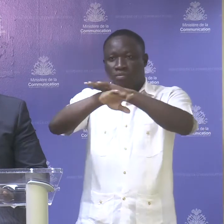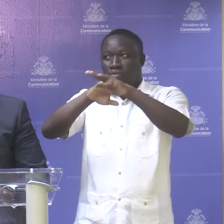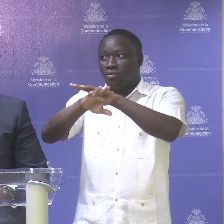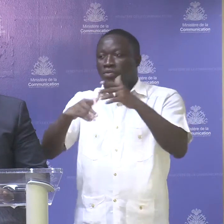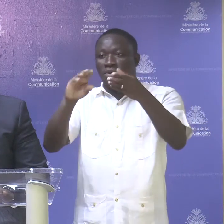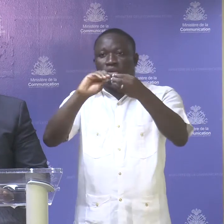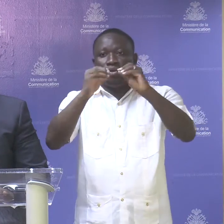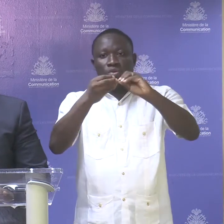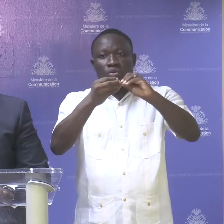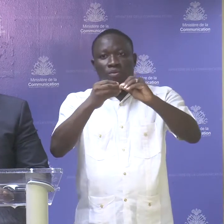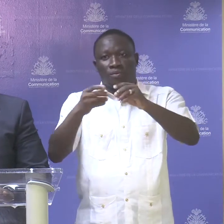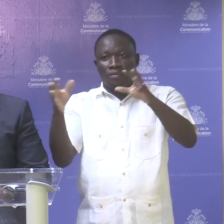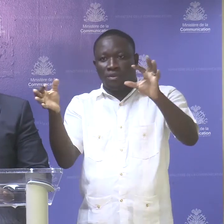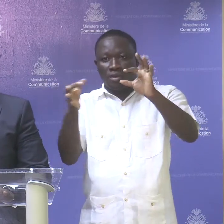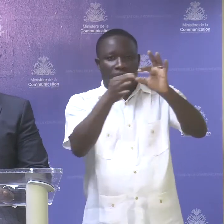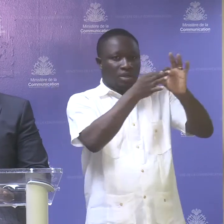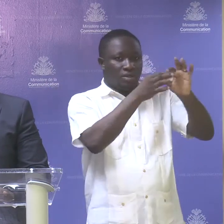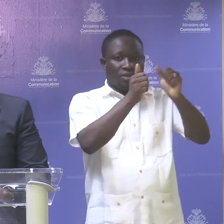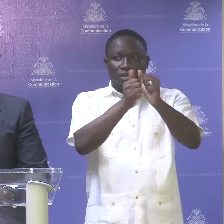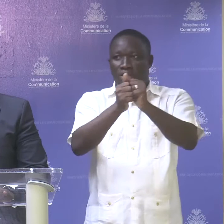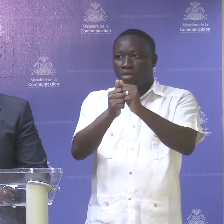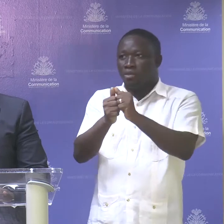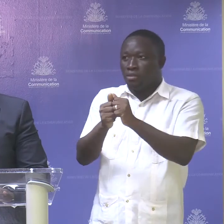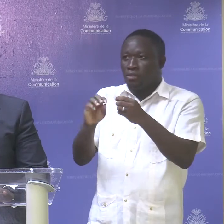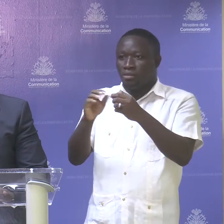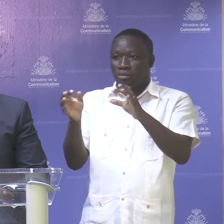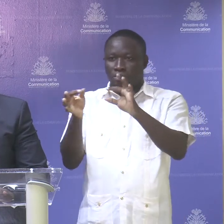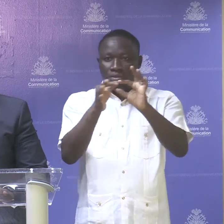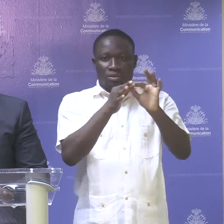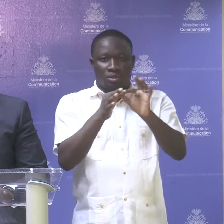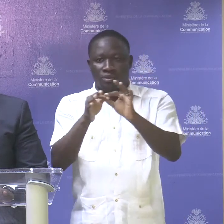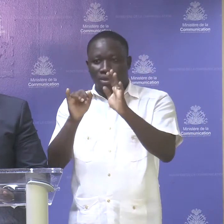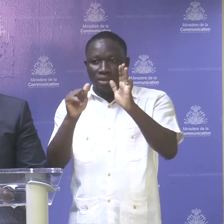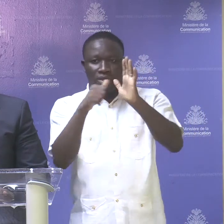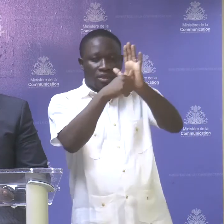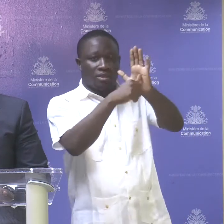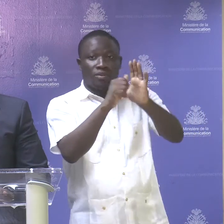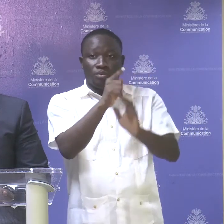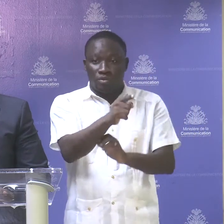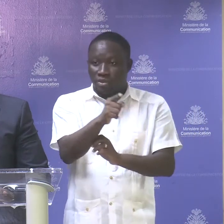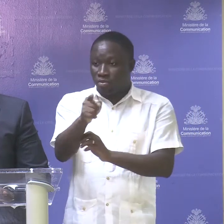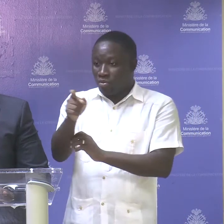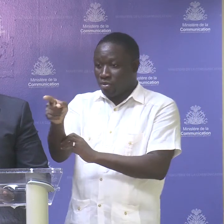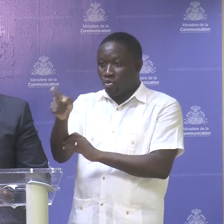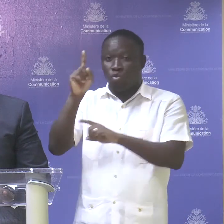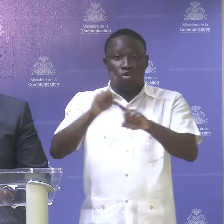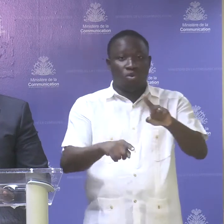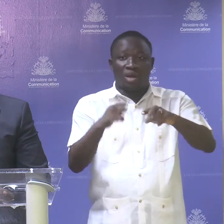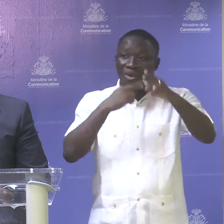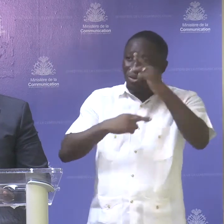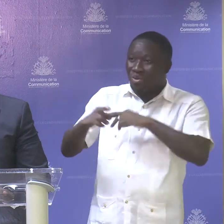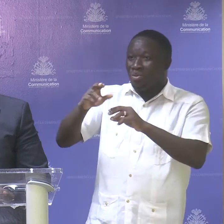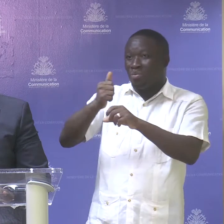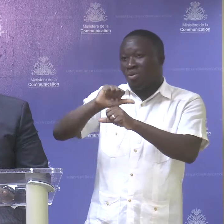un numéro, les associé avec un données biométrique qui garantit que le monde ne va pas retourner encore, venir prendre l'autre